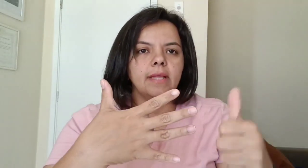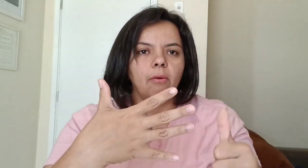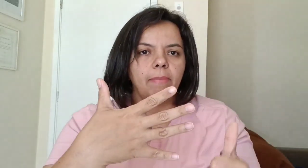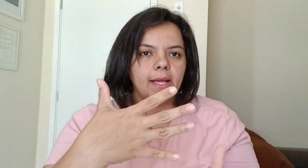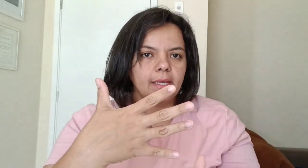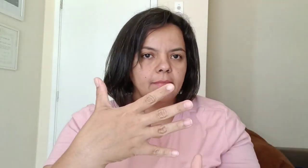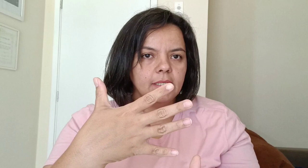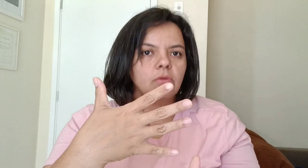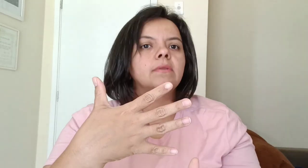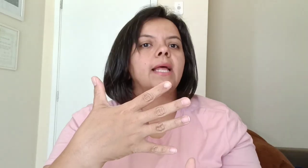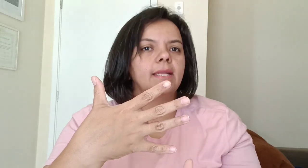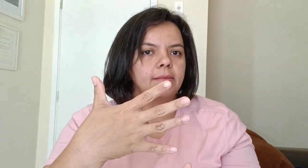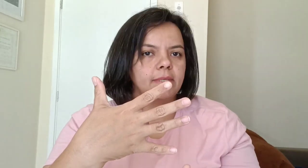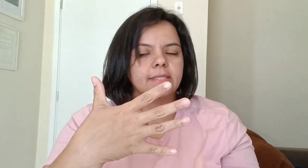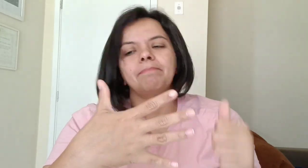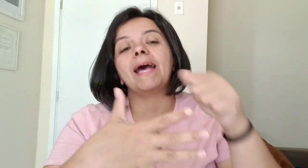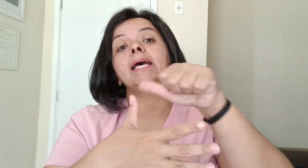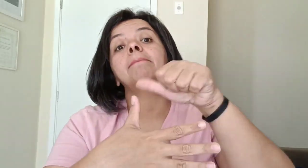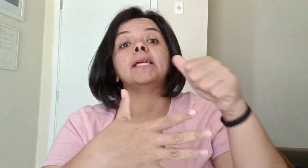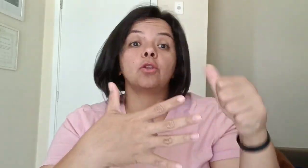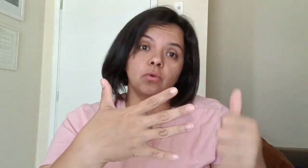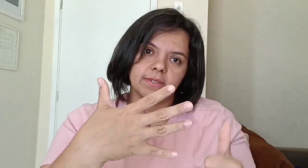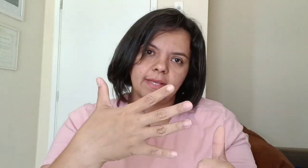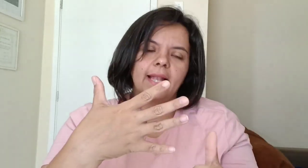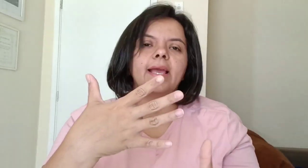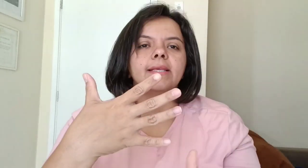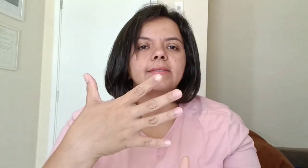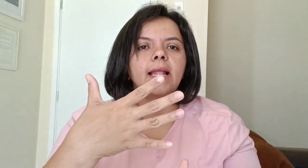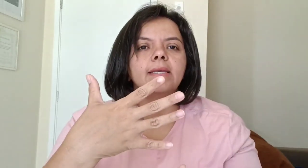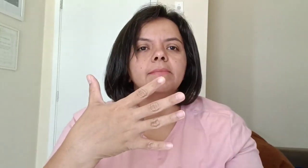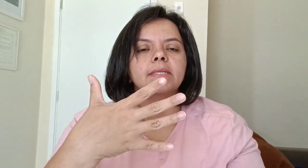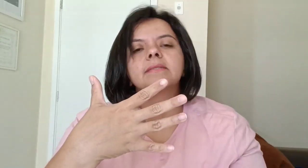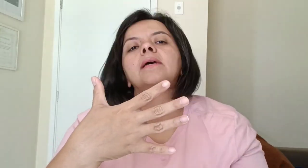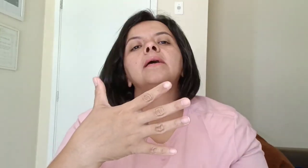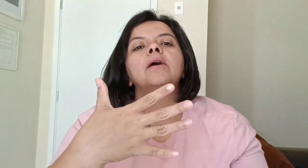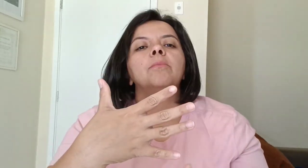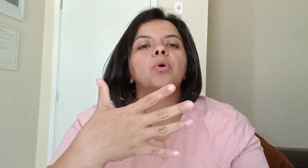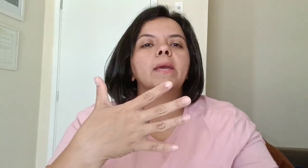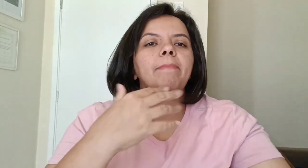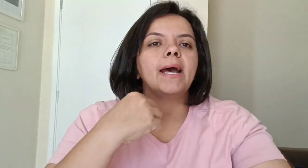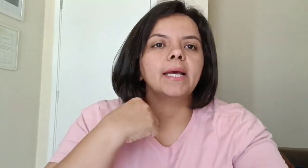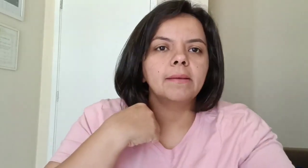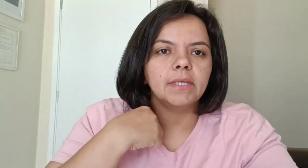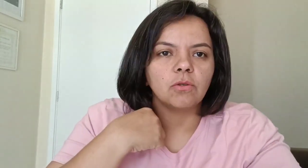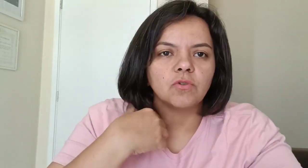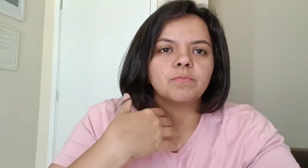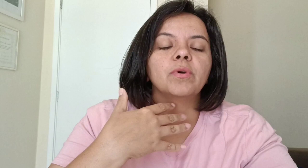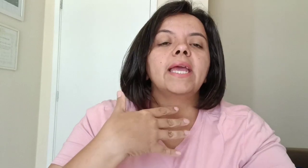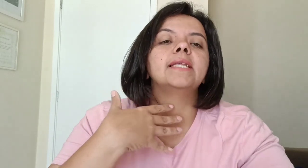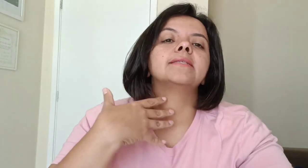sinal, parâmetro da libras. Parâmetros, aliás, da libras. Por que parâmetros? Porque eles